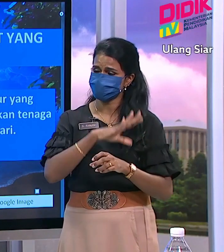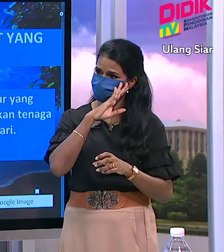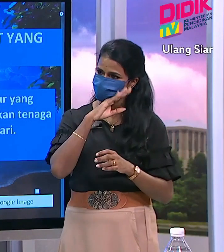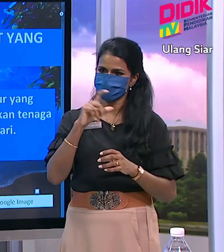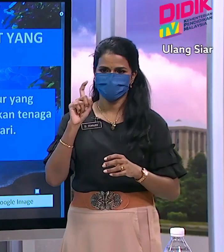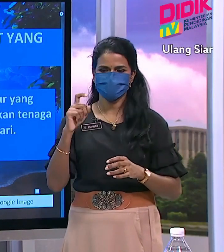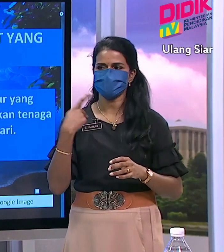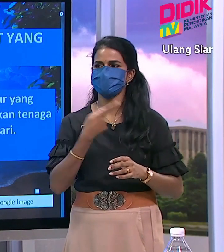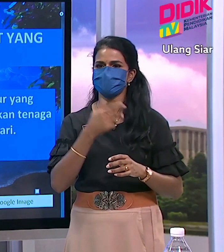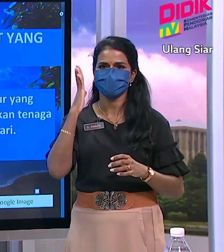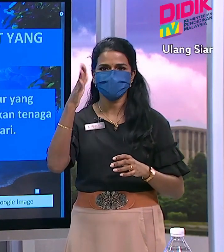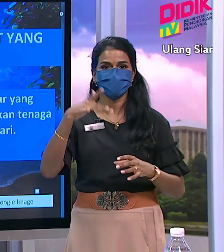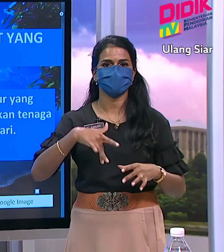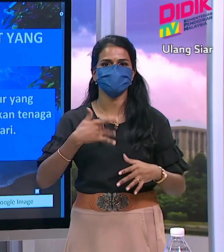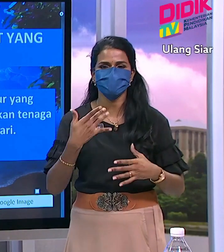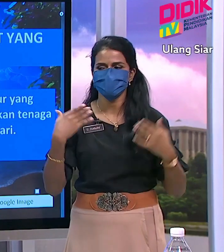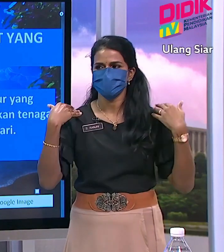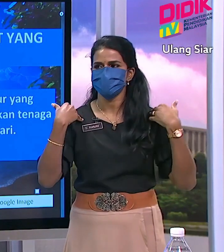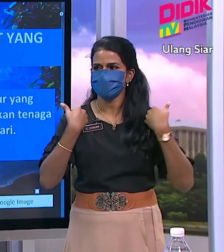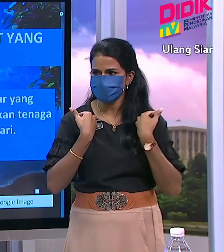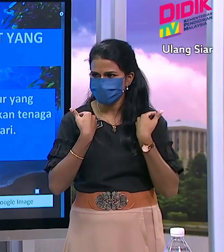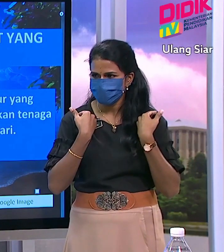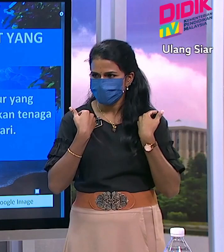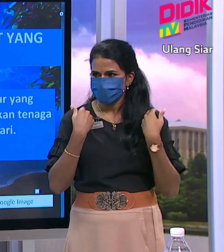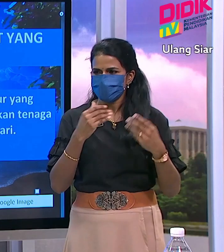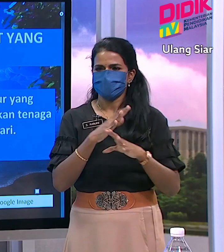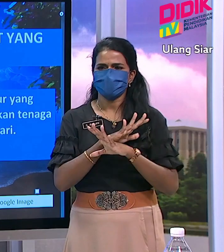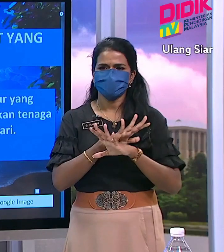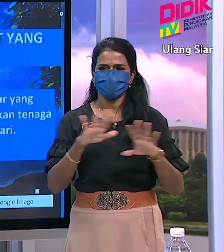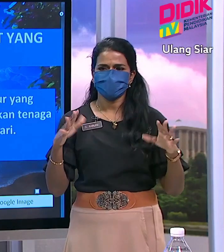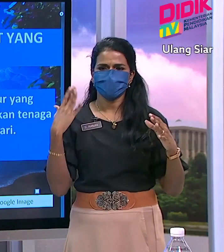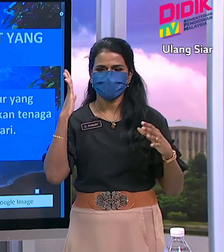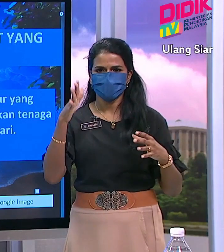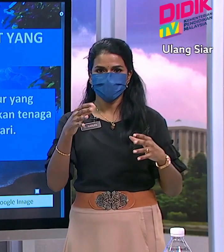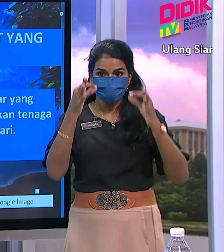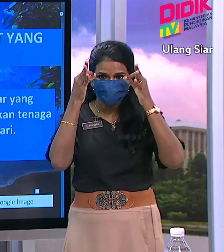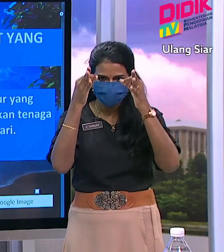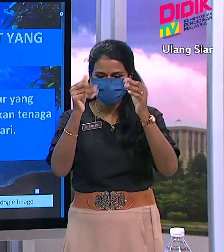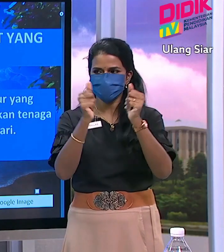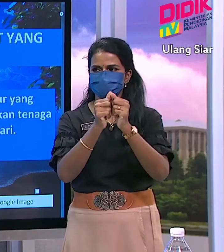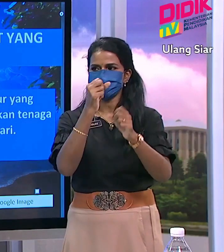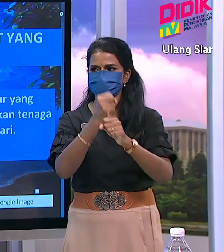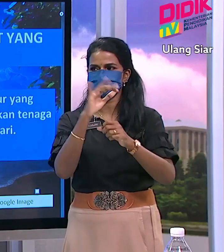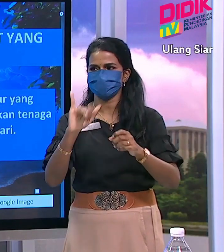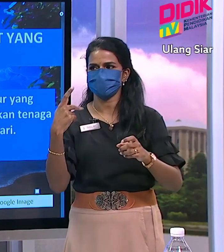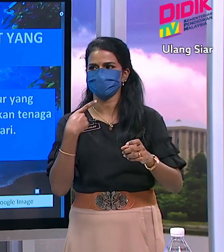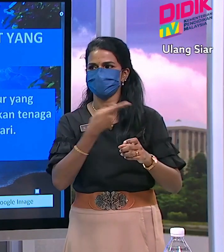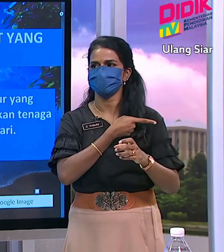tidur, mesti kita akan rasa penat. Penat. Dan tidak akan fokus dengan kerja yang kita